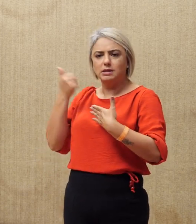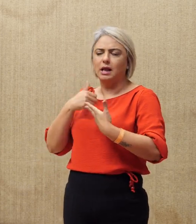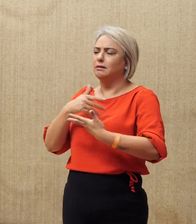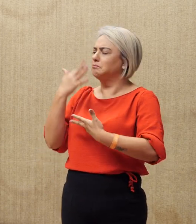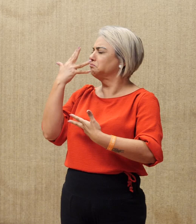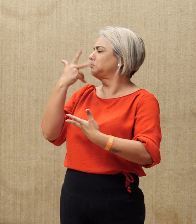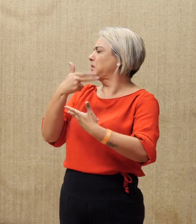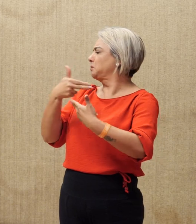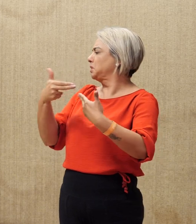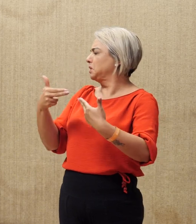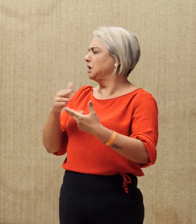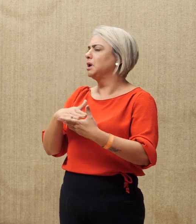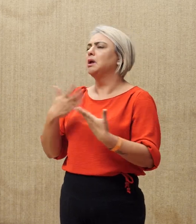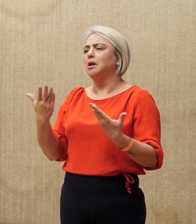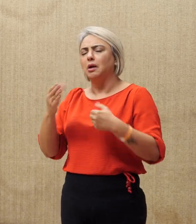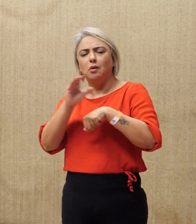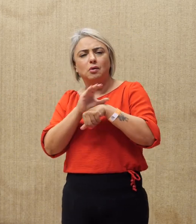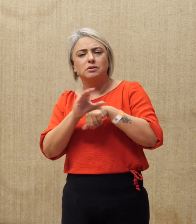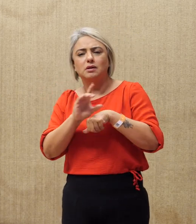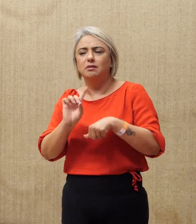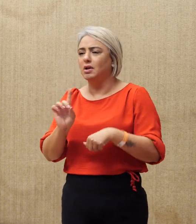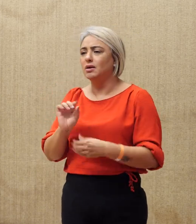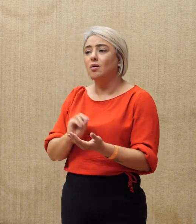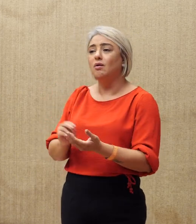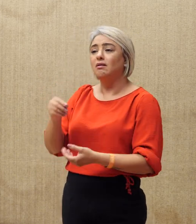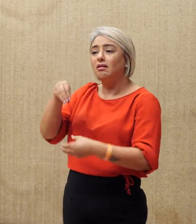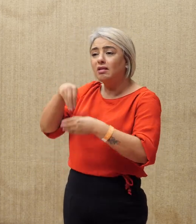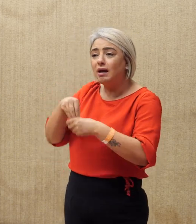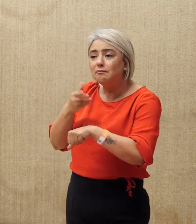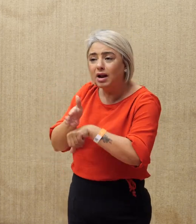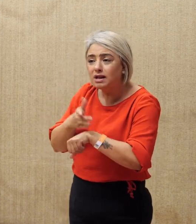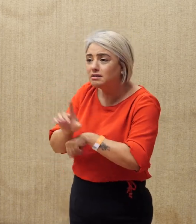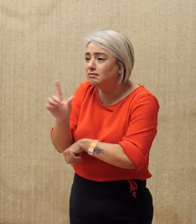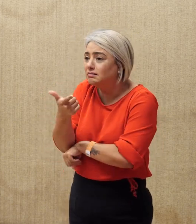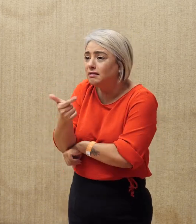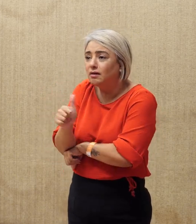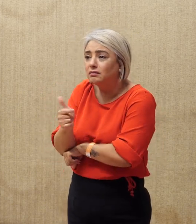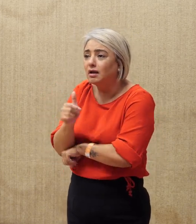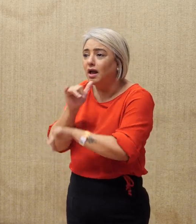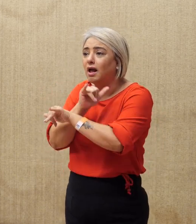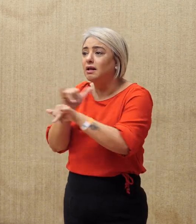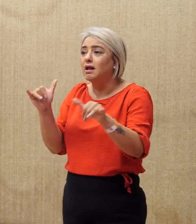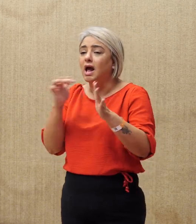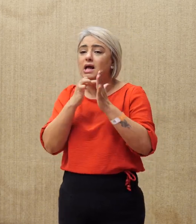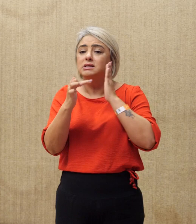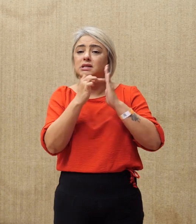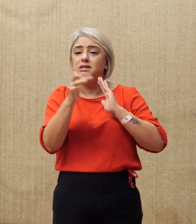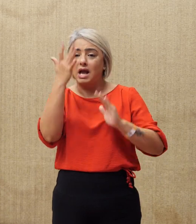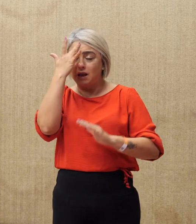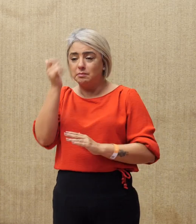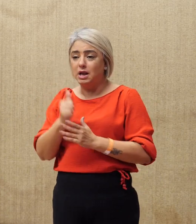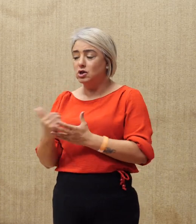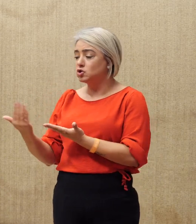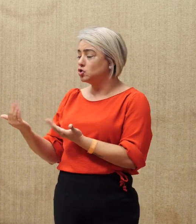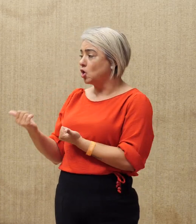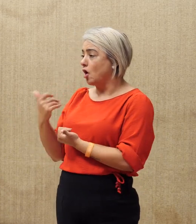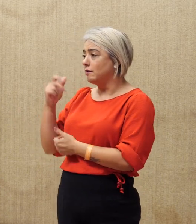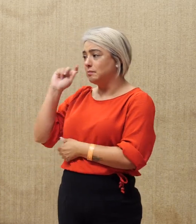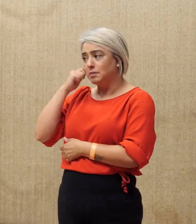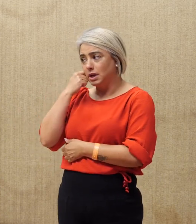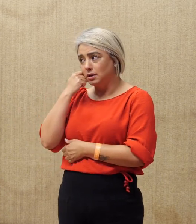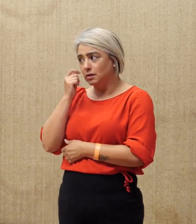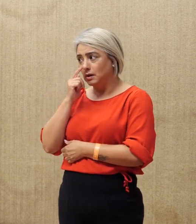coisas muito bonitas, como na nossa Constituição, mas não são aplicadas na prática. Então está anunciado um genocídio amanhã para esses jovens